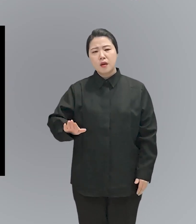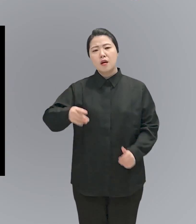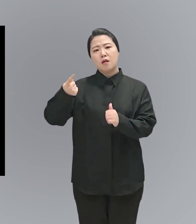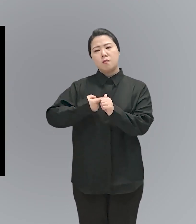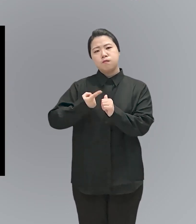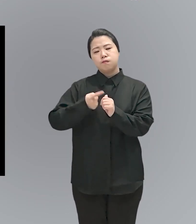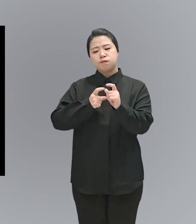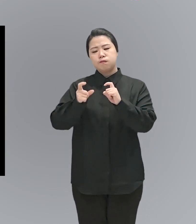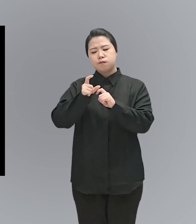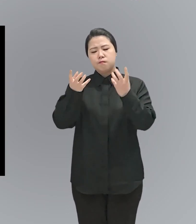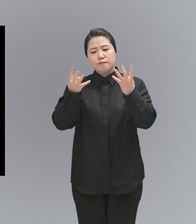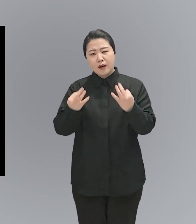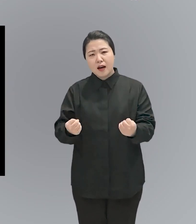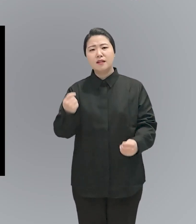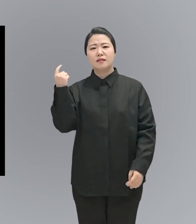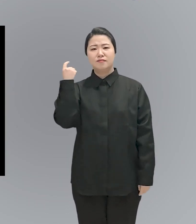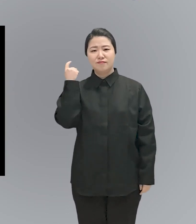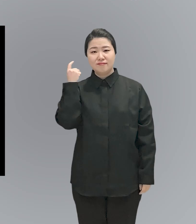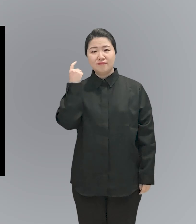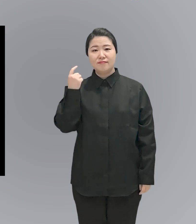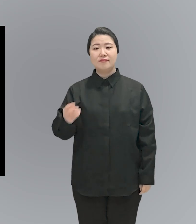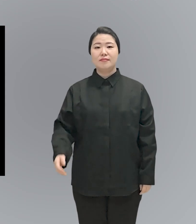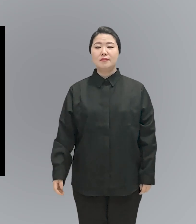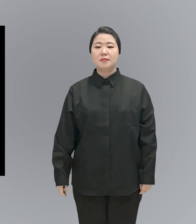그보다 욕을 더 많이 듣는 것도 간호사.